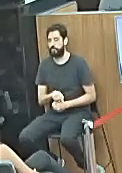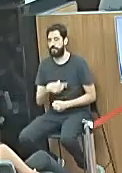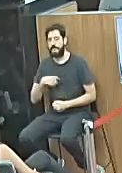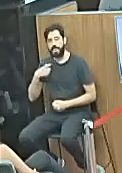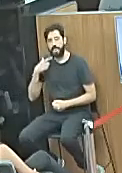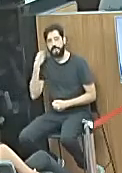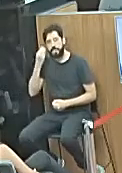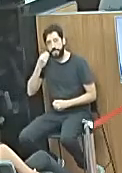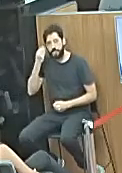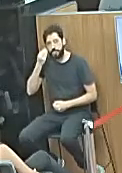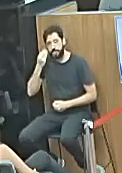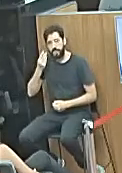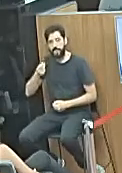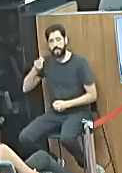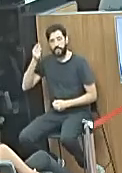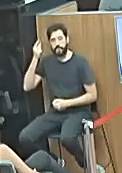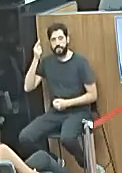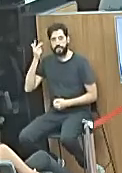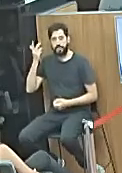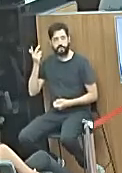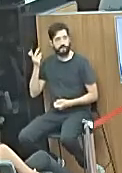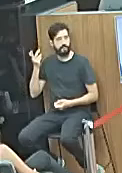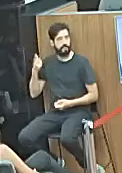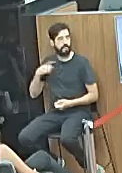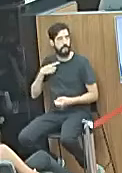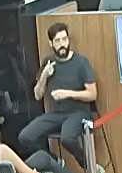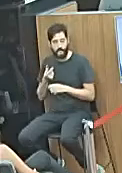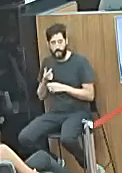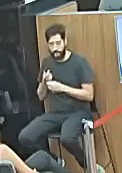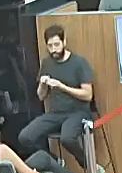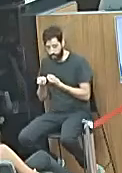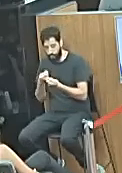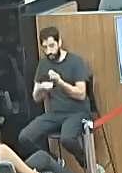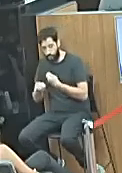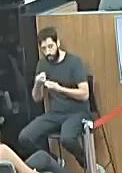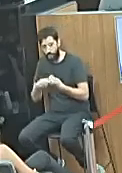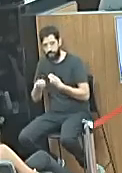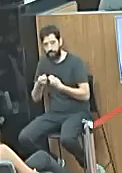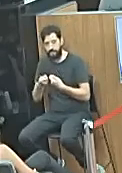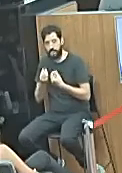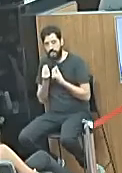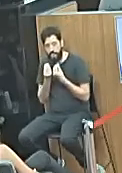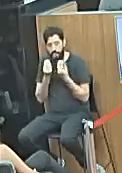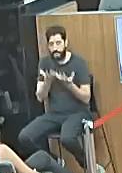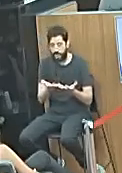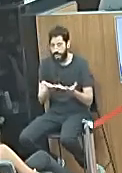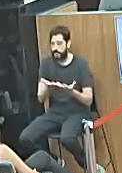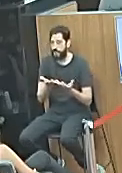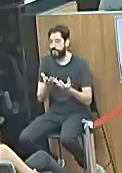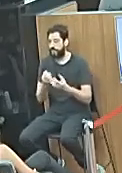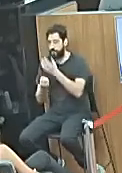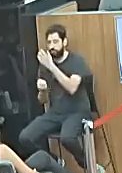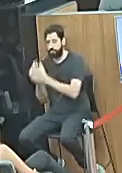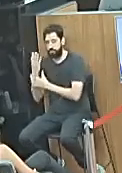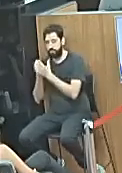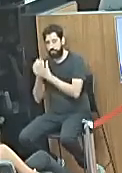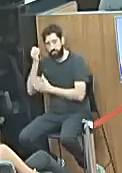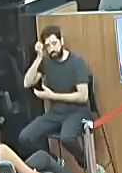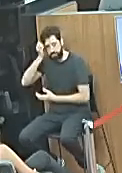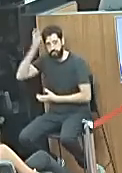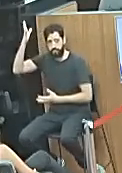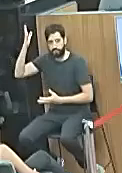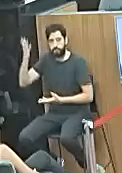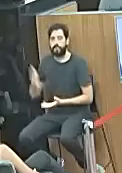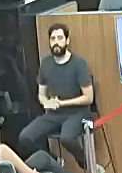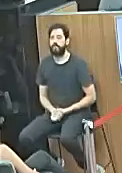experiências exitosas de economia solidária criativa preservar difundir